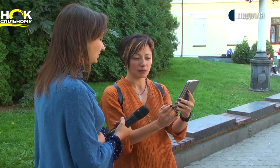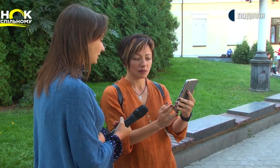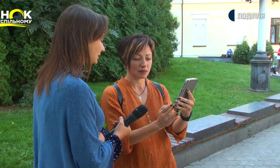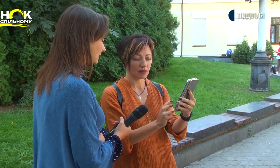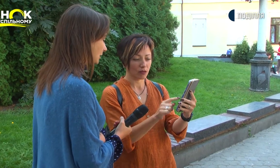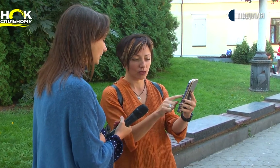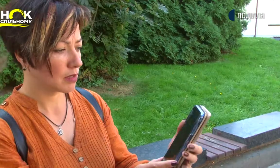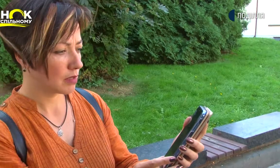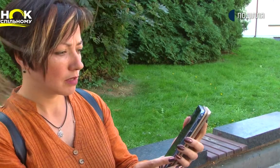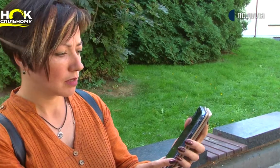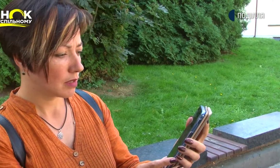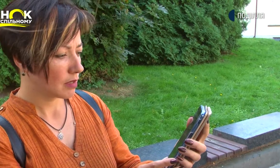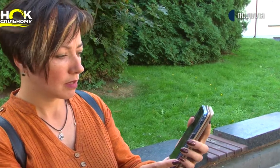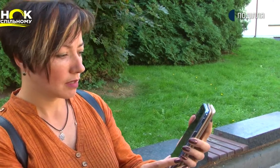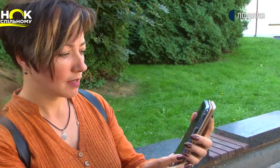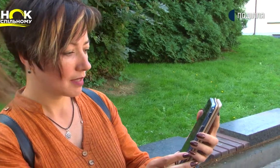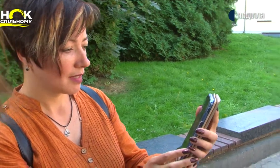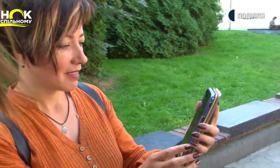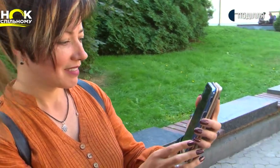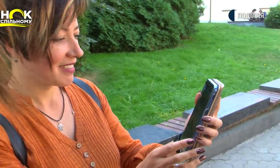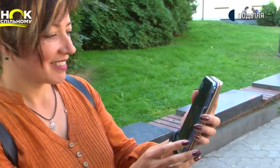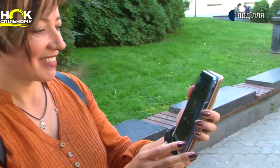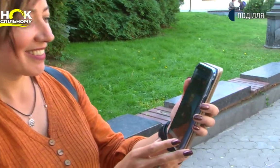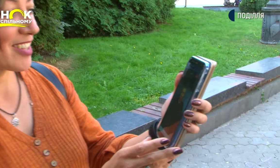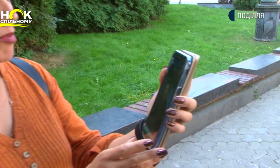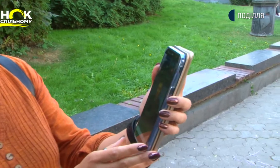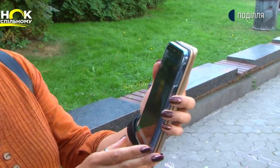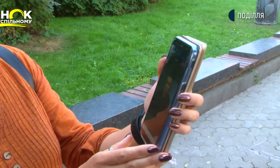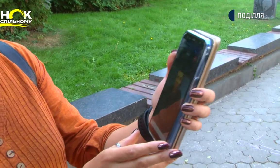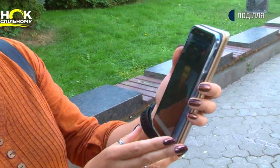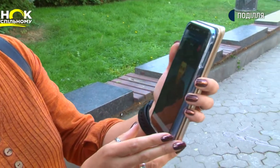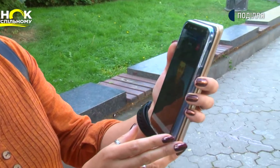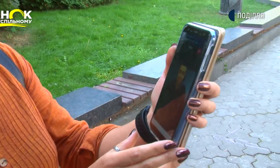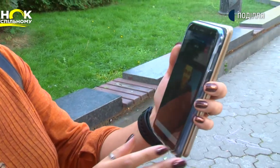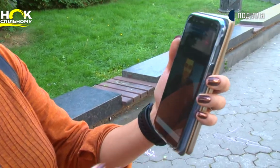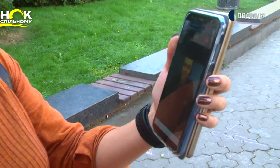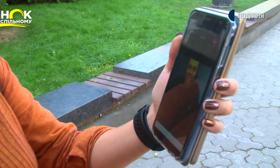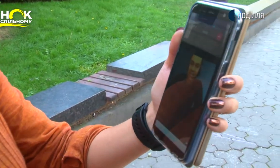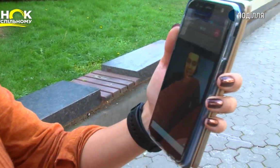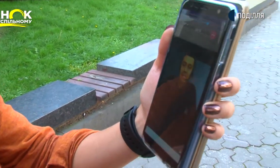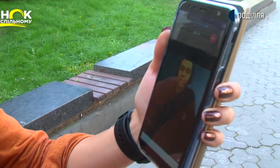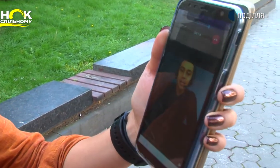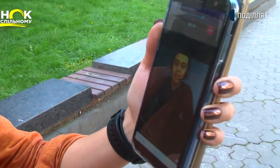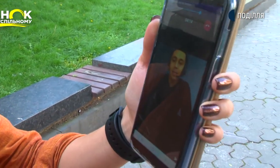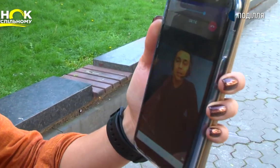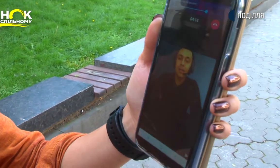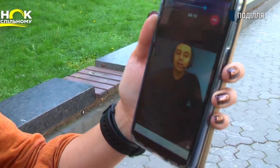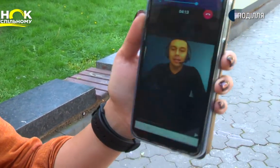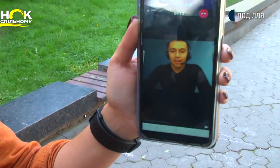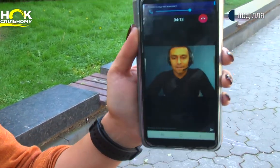жити в тиші, з'являється все більше можливостей. Зараз багато сервісів, коли перекладач не обов'язково може знаходитись біля людини.